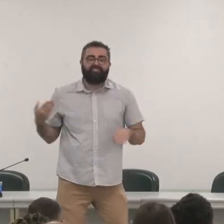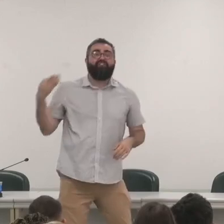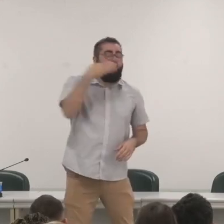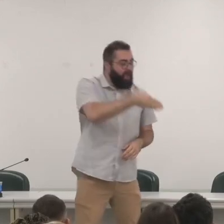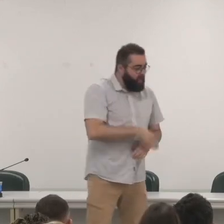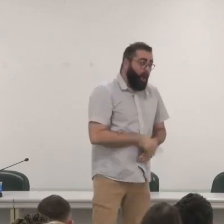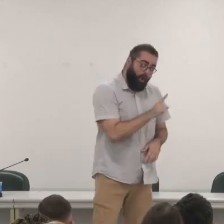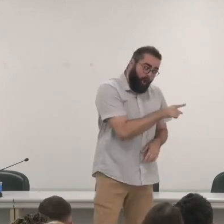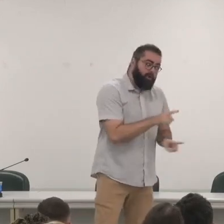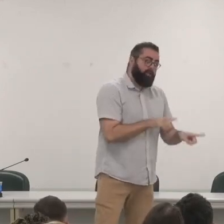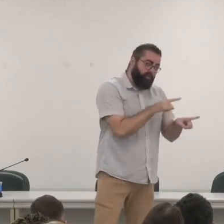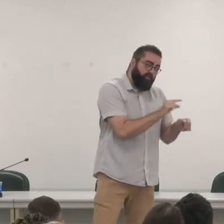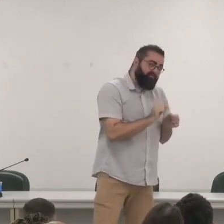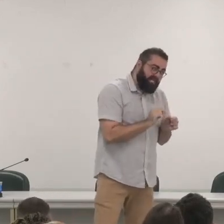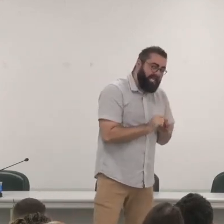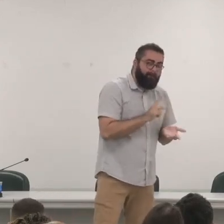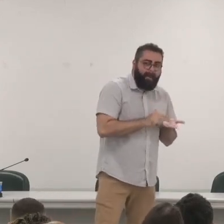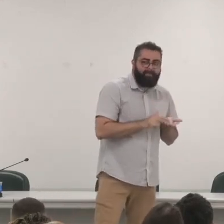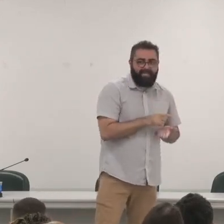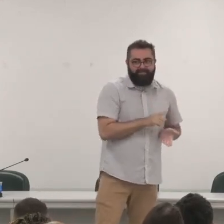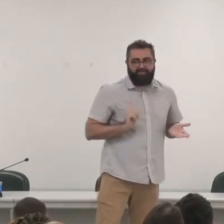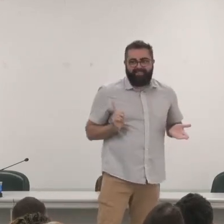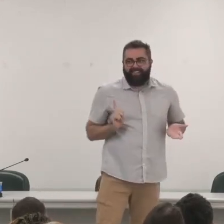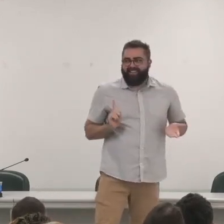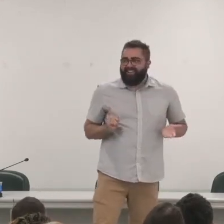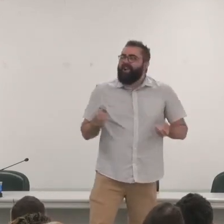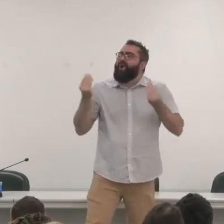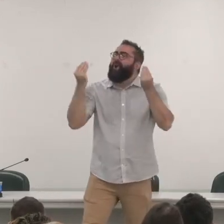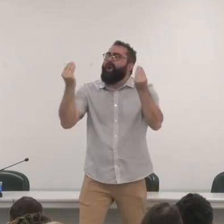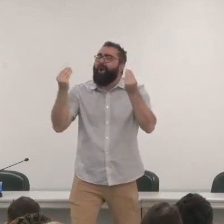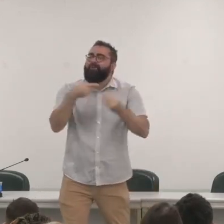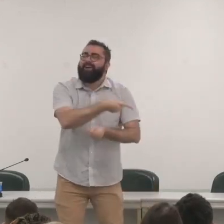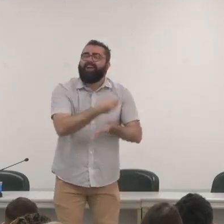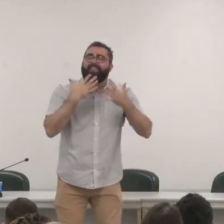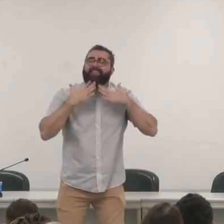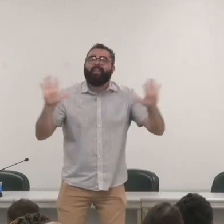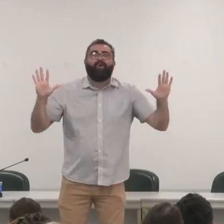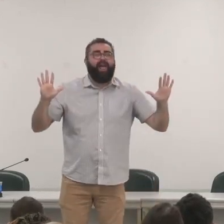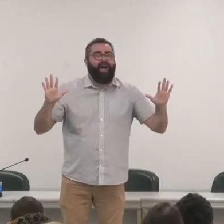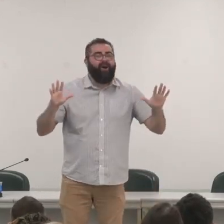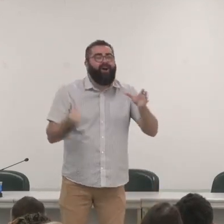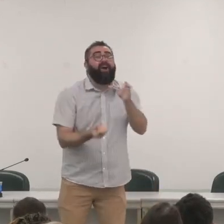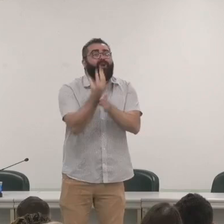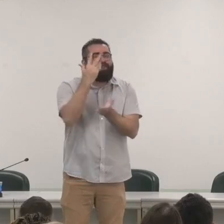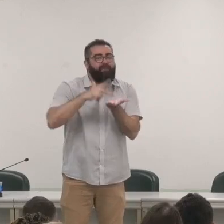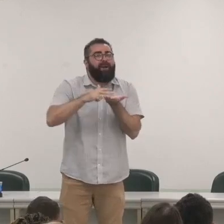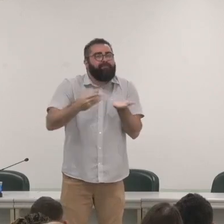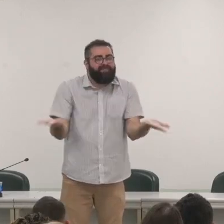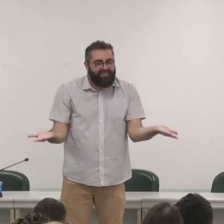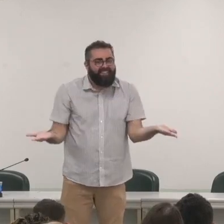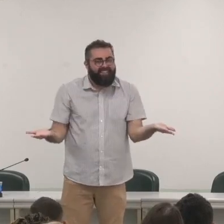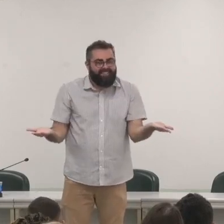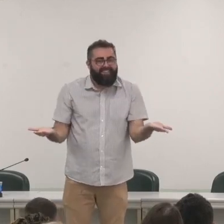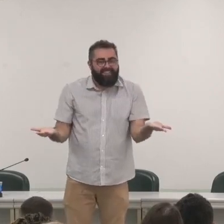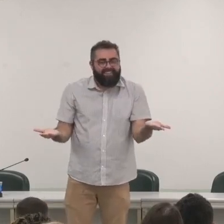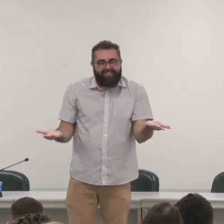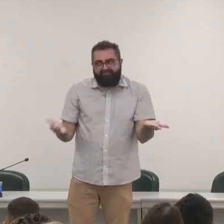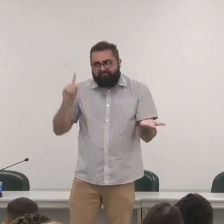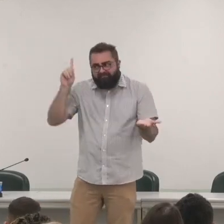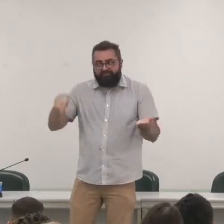que isso fosse produzido, né? Não teve nenhum tipo de forma institucionalizada para que eles produzissem isso de alguma forma. Então,